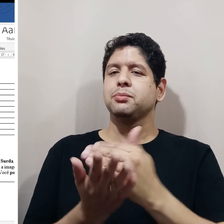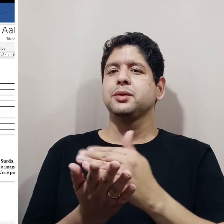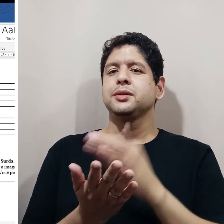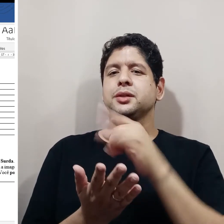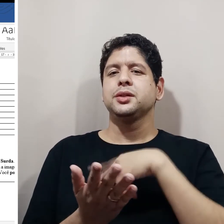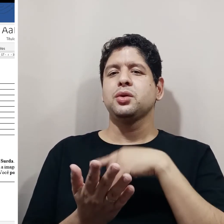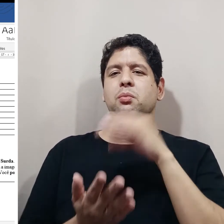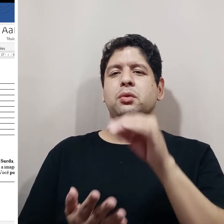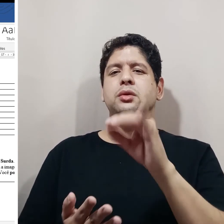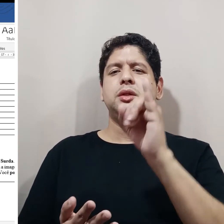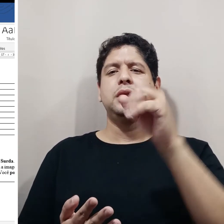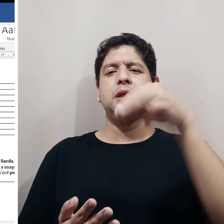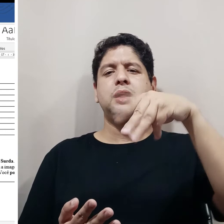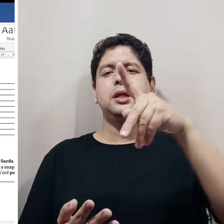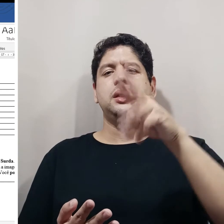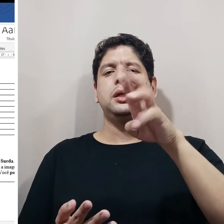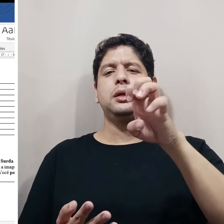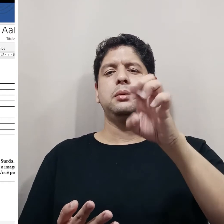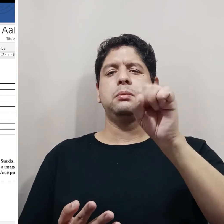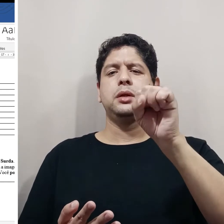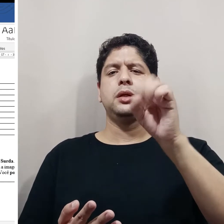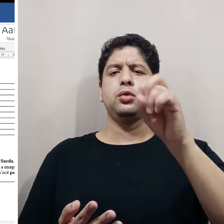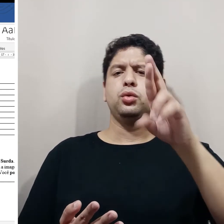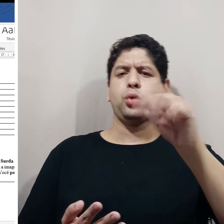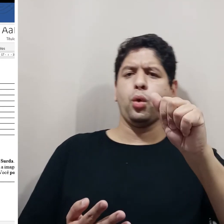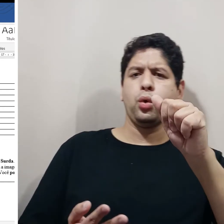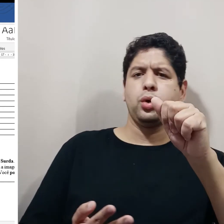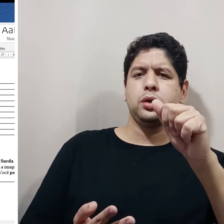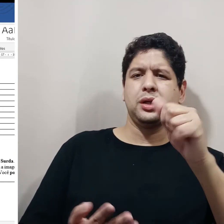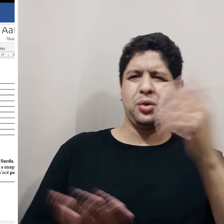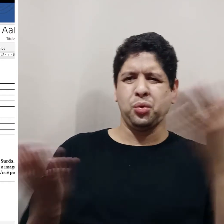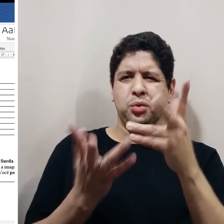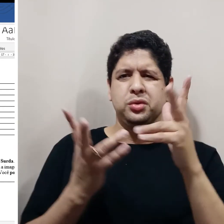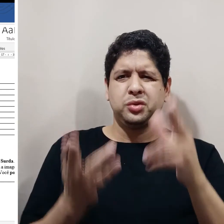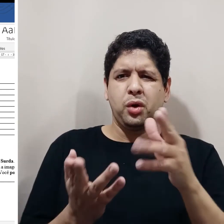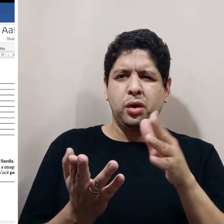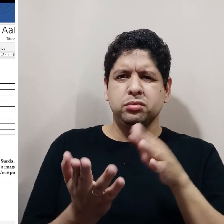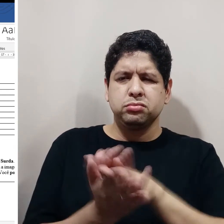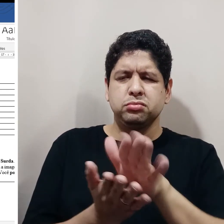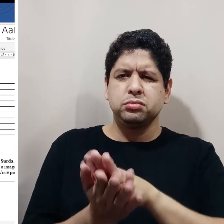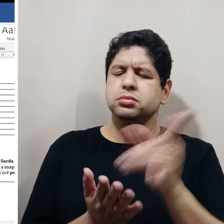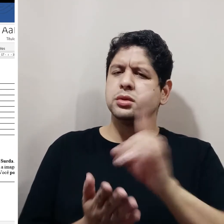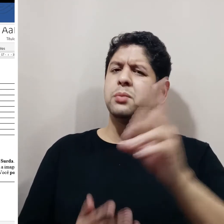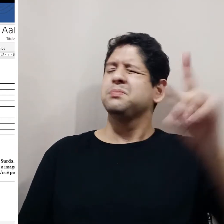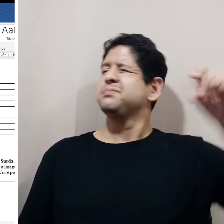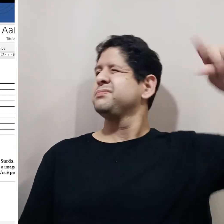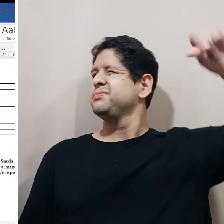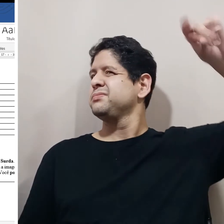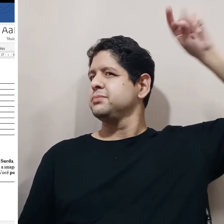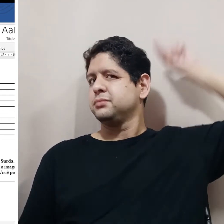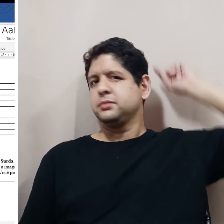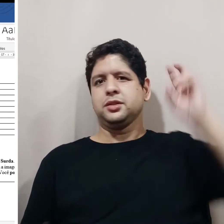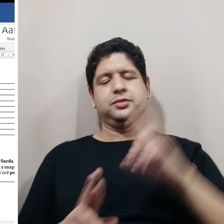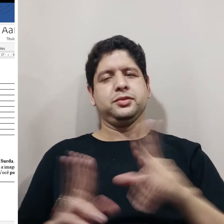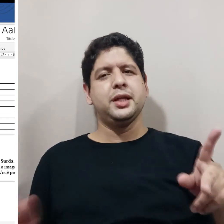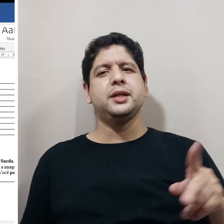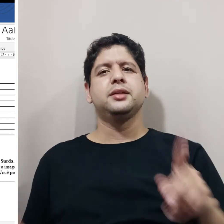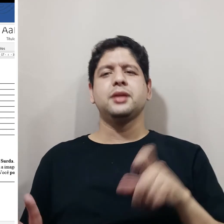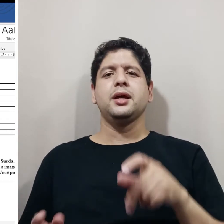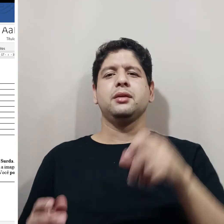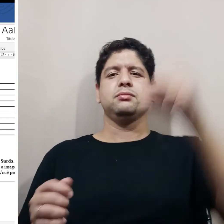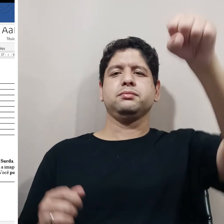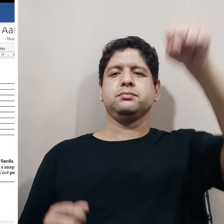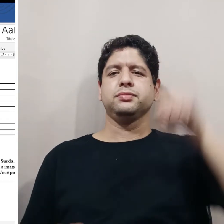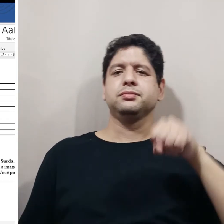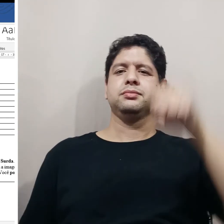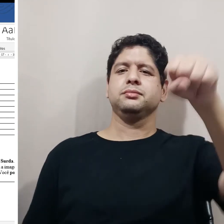da imprensa, né, ou impressora, né? Que se eu coloco impressora, como eu pus no texto, vocês vão ficar pensando